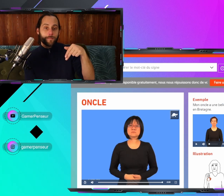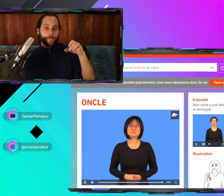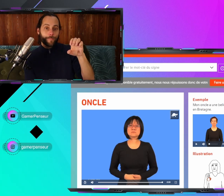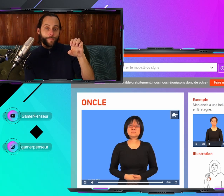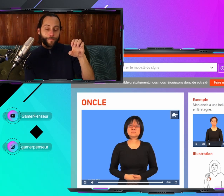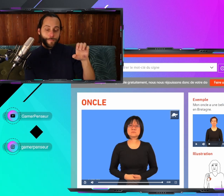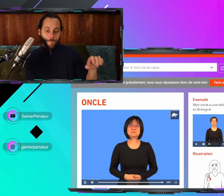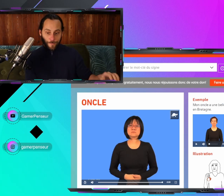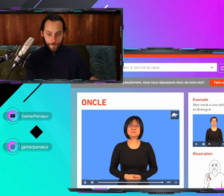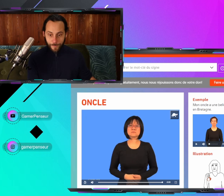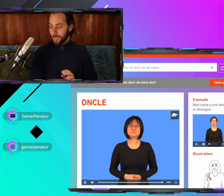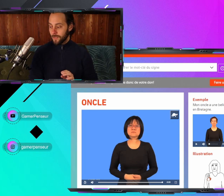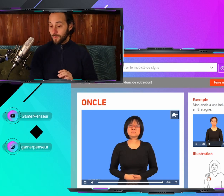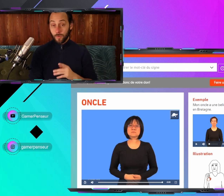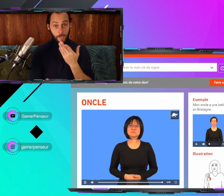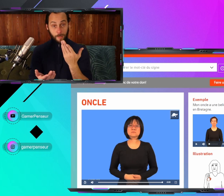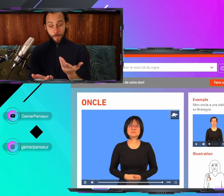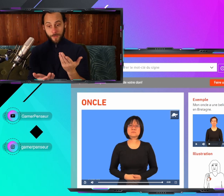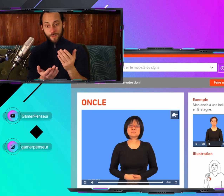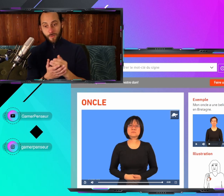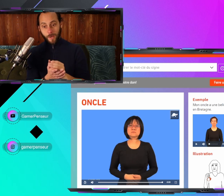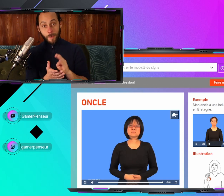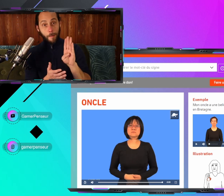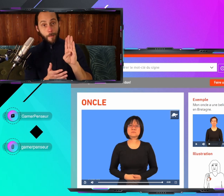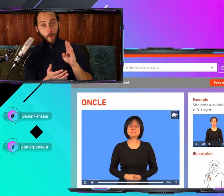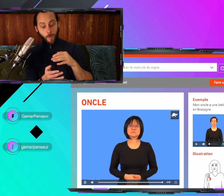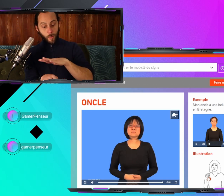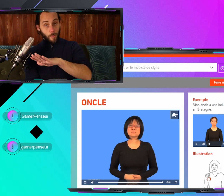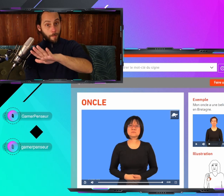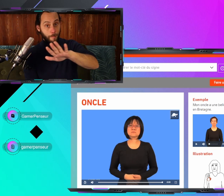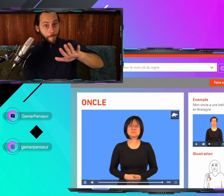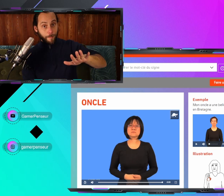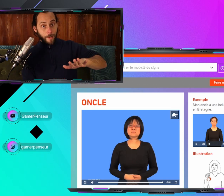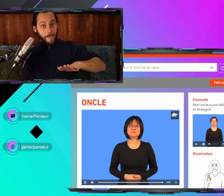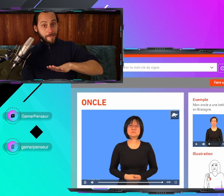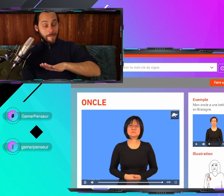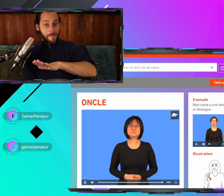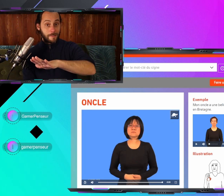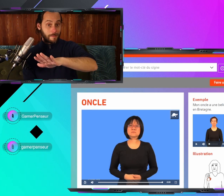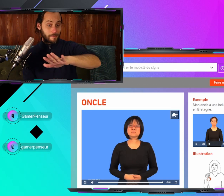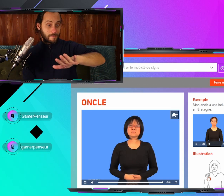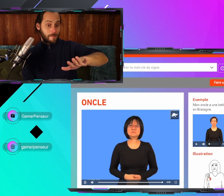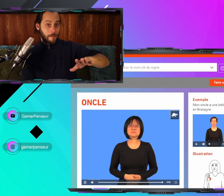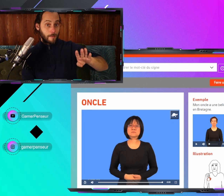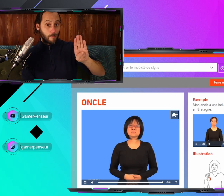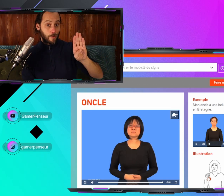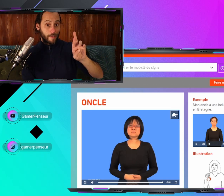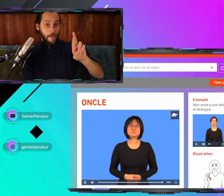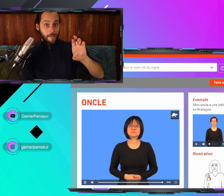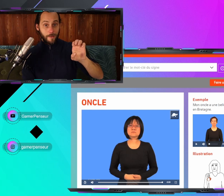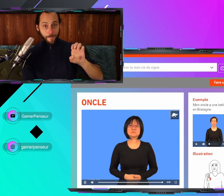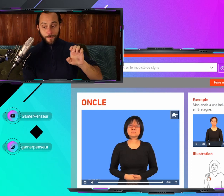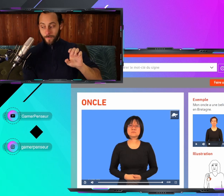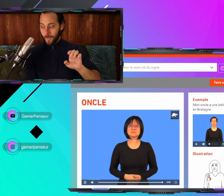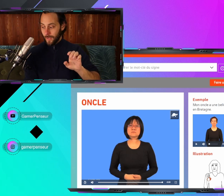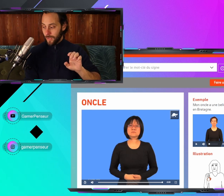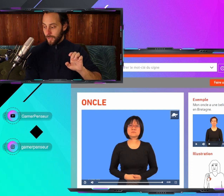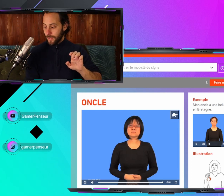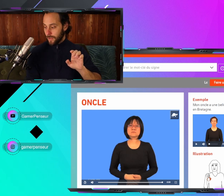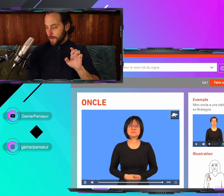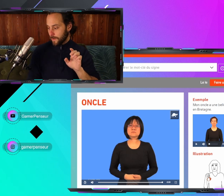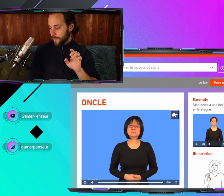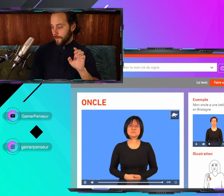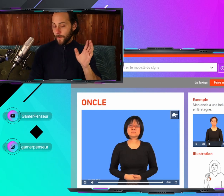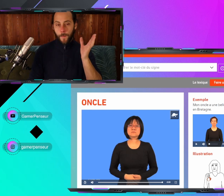Bretagne. Donc voilà, ta proposition, hein. Place Bretagne.